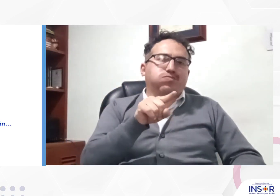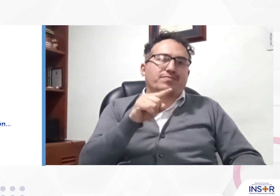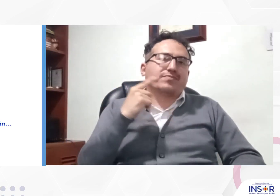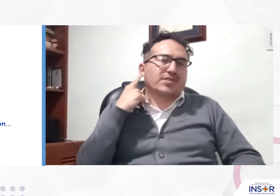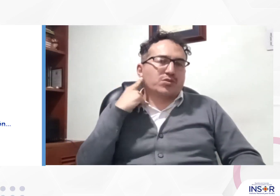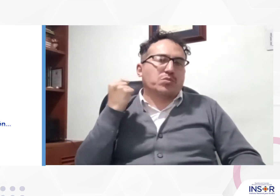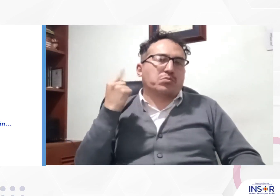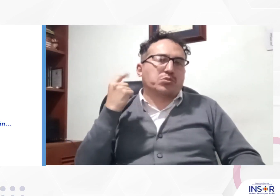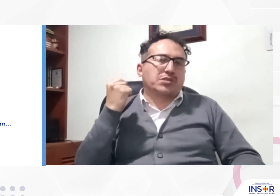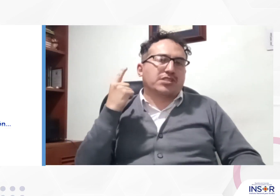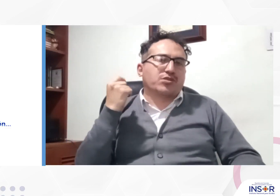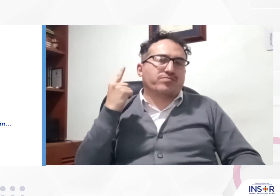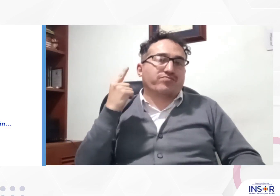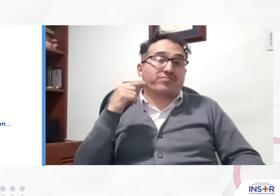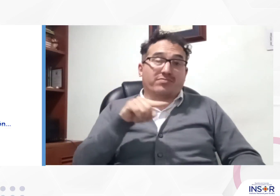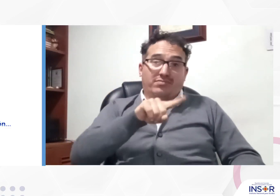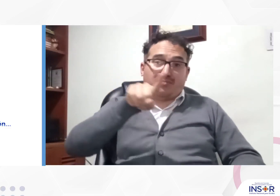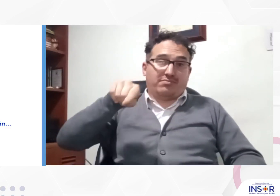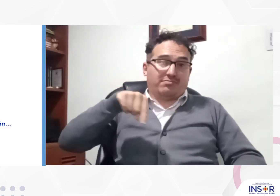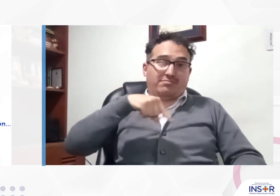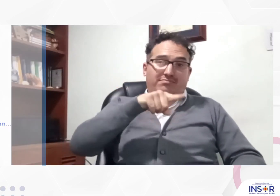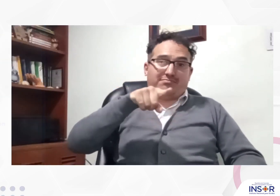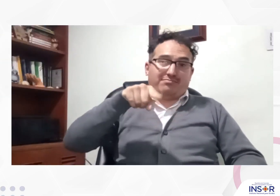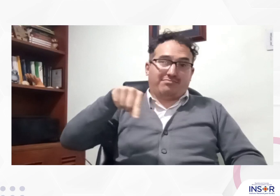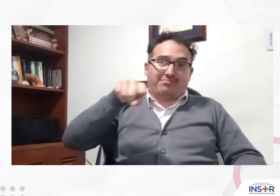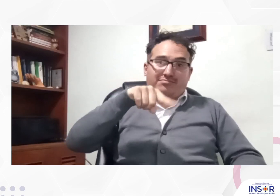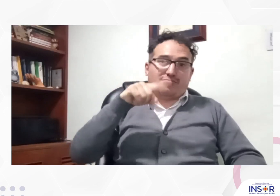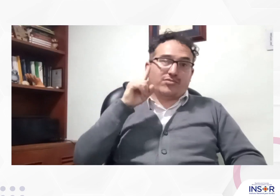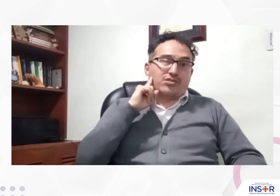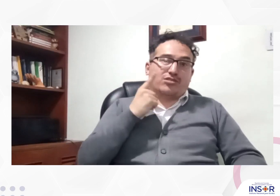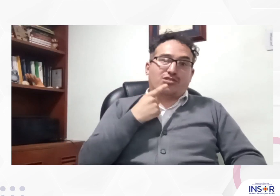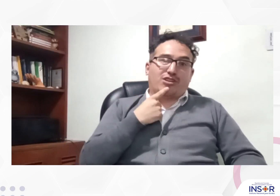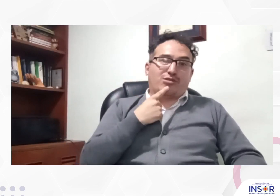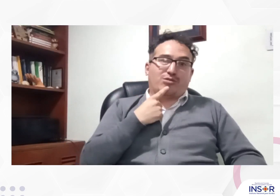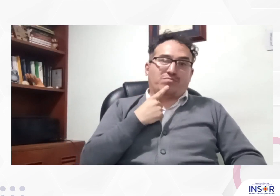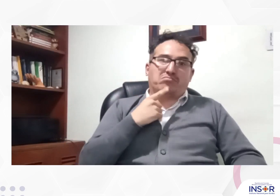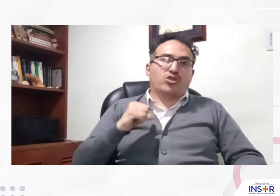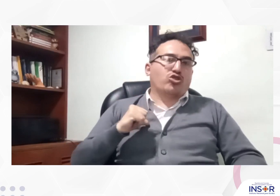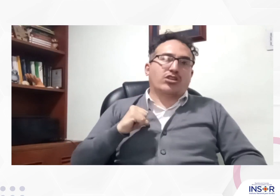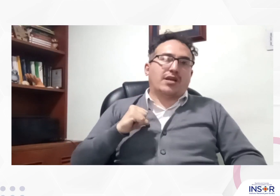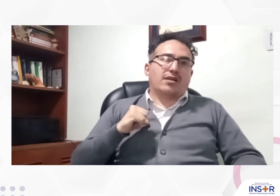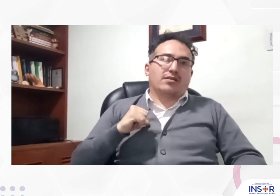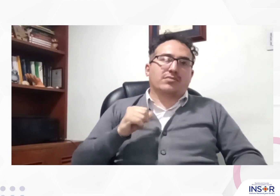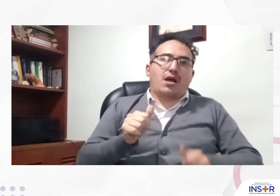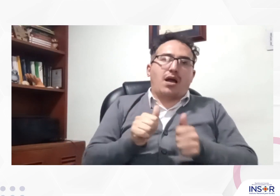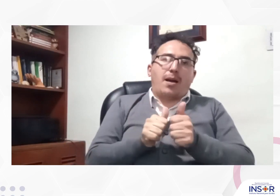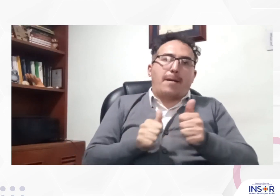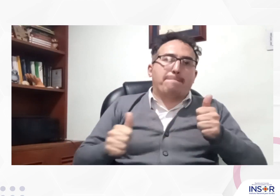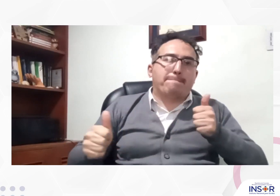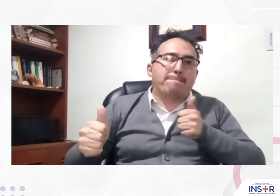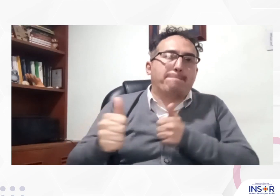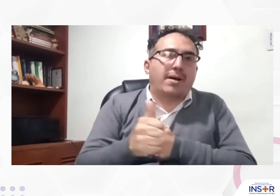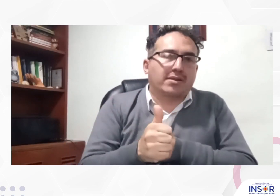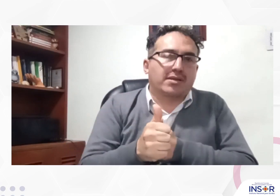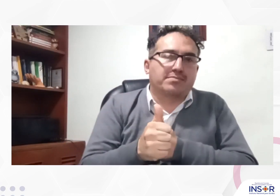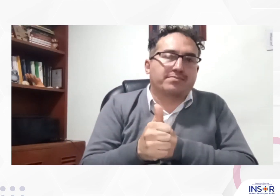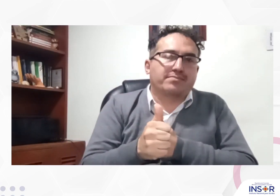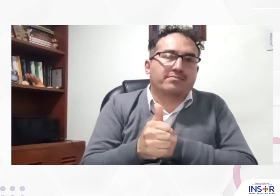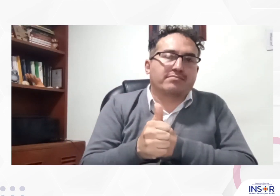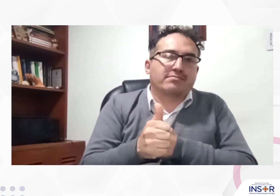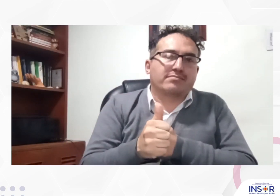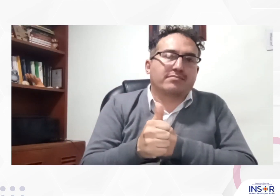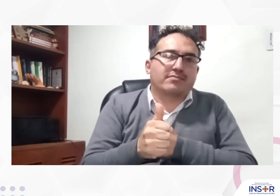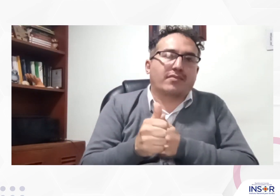mencionarles a ustedes, pues sí vemos que la participación de las personas hipoacúsicas, obviamente las